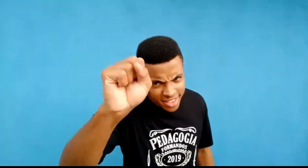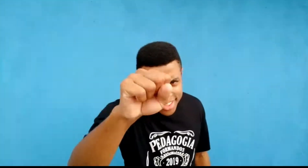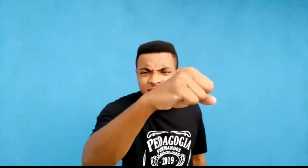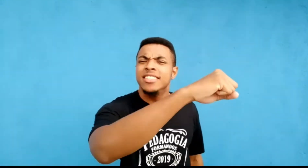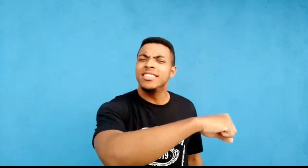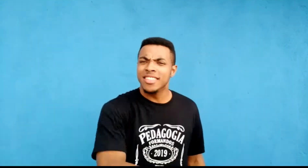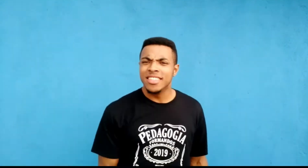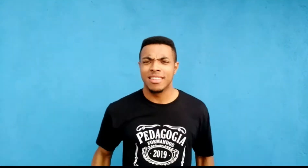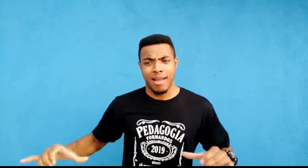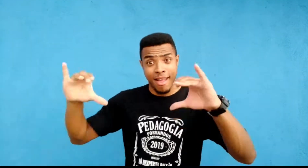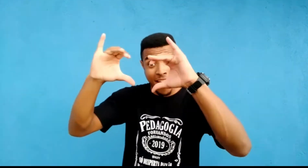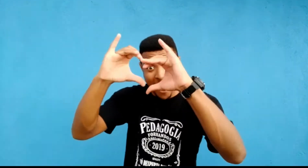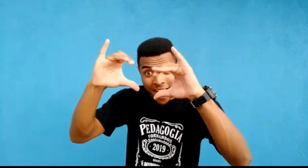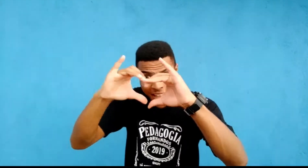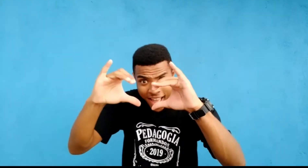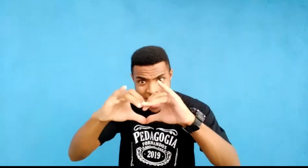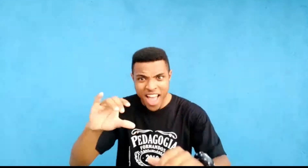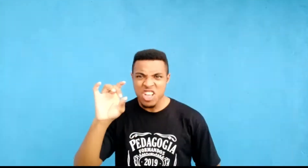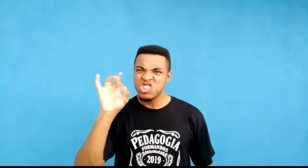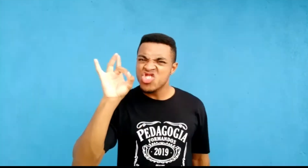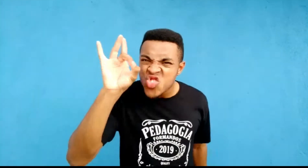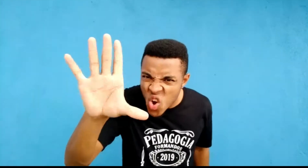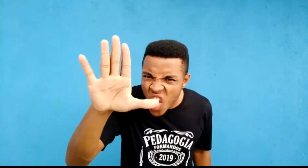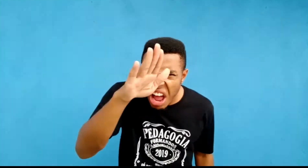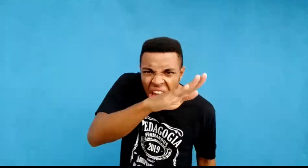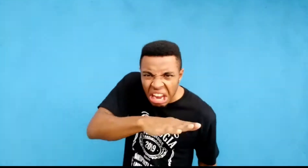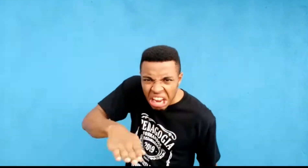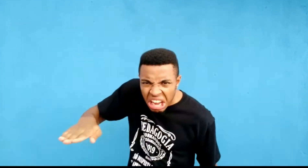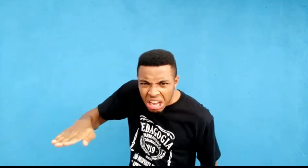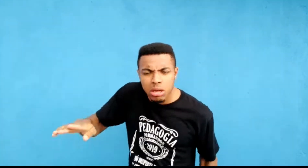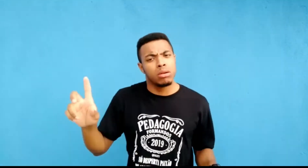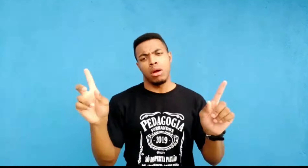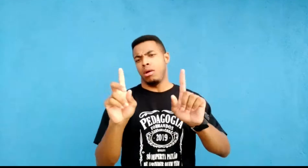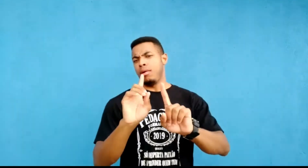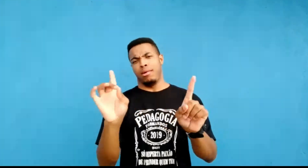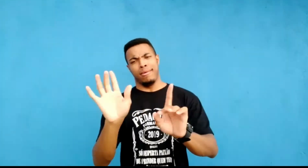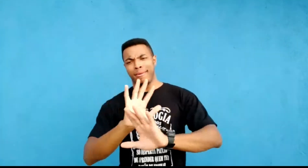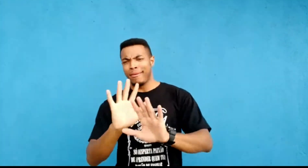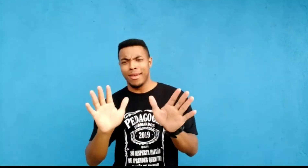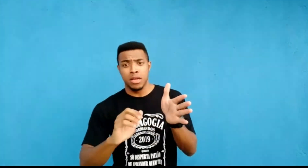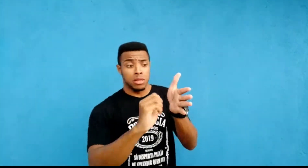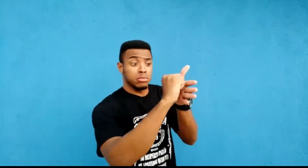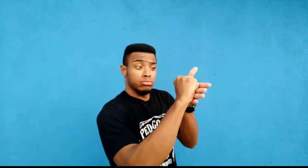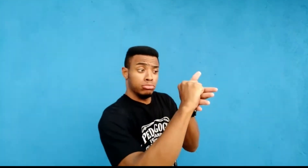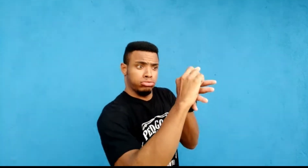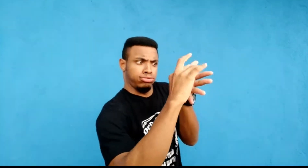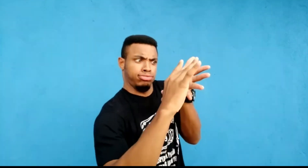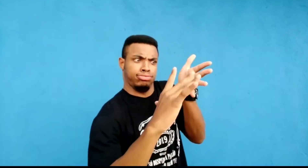Sim. Na ADA não temos atividades só para as crianças, não.